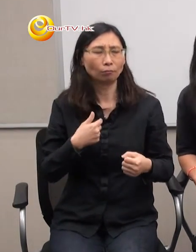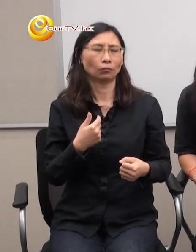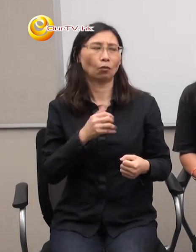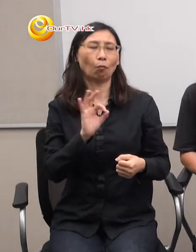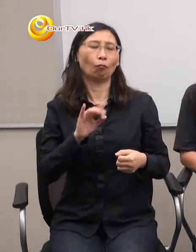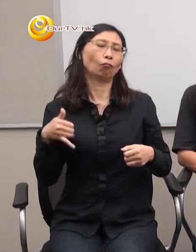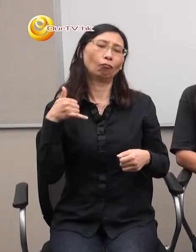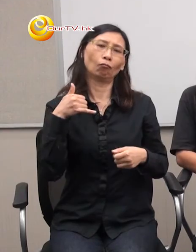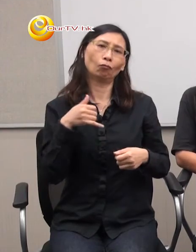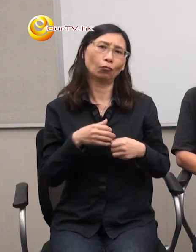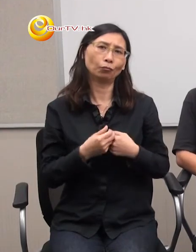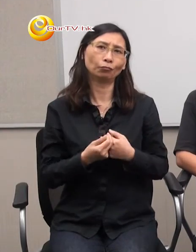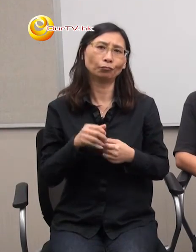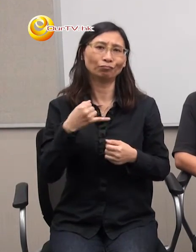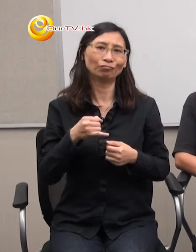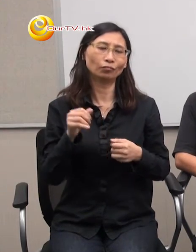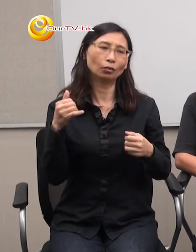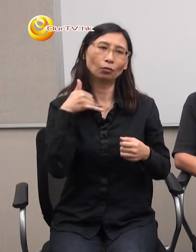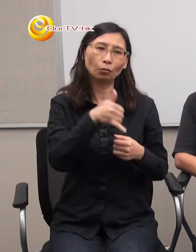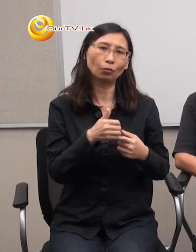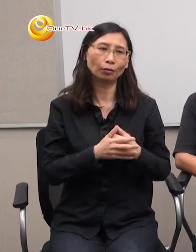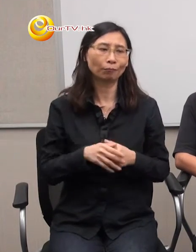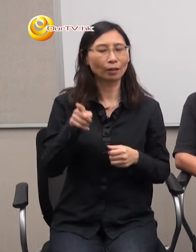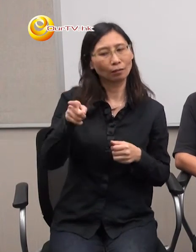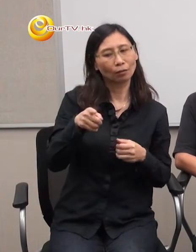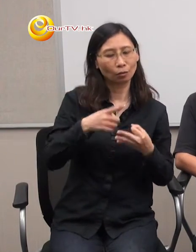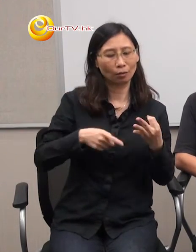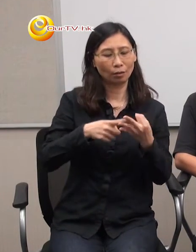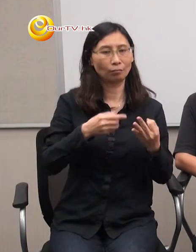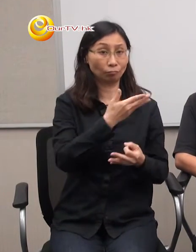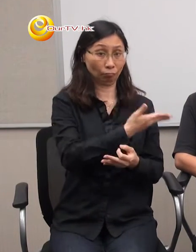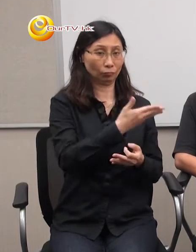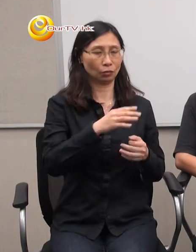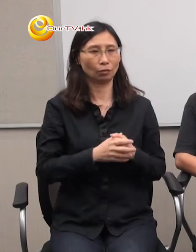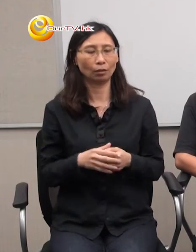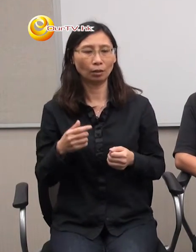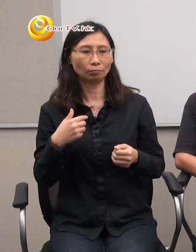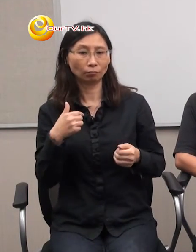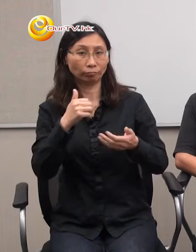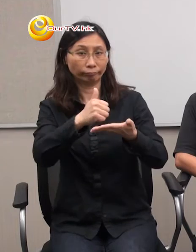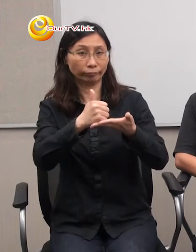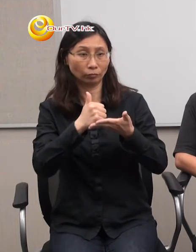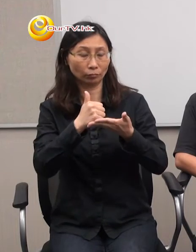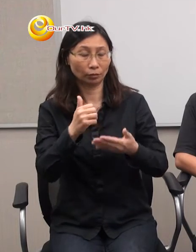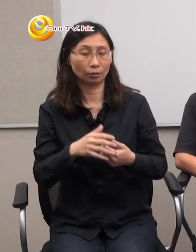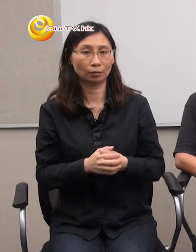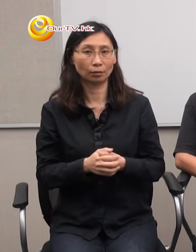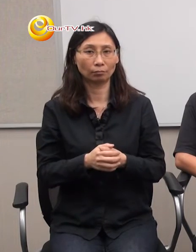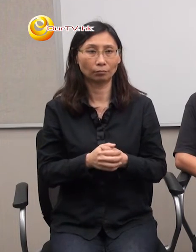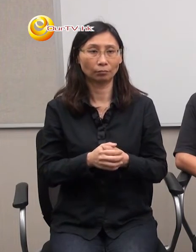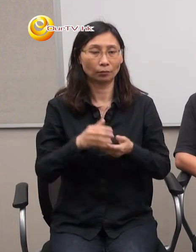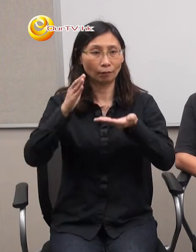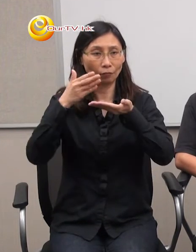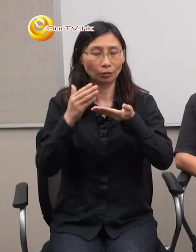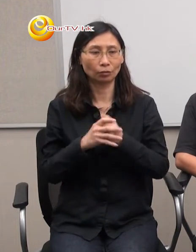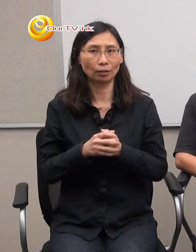有一個理由嘅就啊，呢、這個梁國雄咧就曾經喺我請佢嗰個飯局嗰度咧，係曾經滋